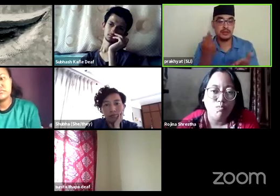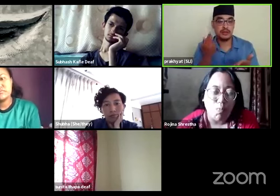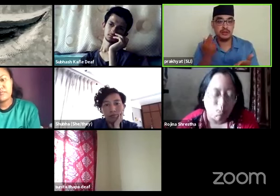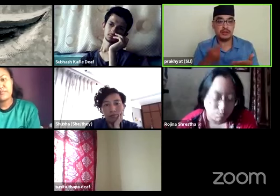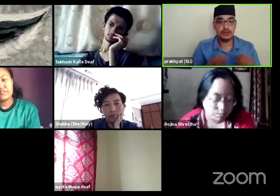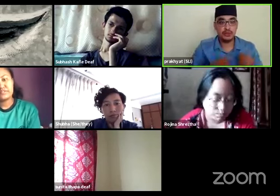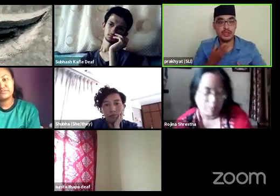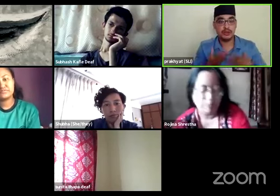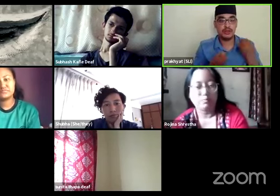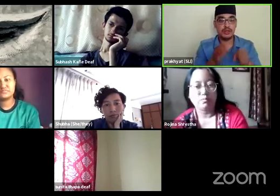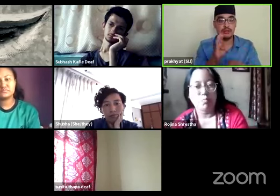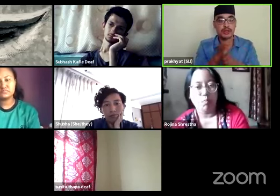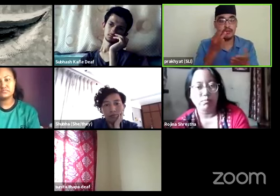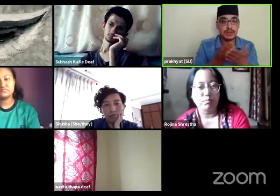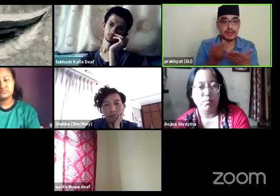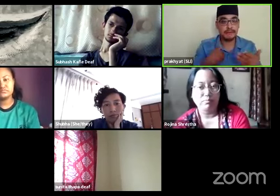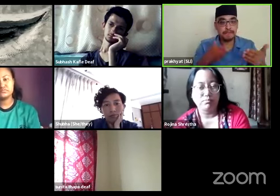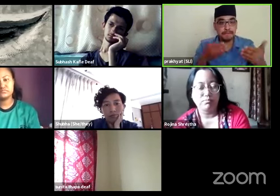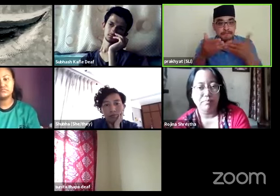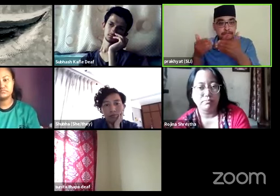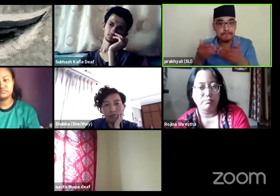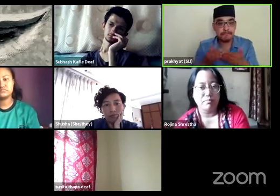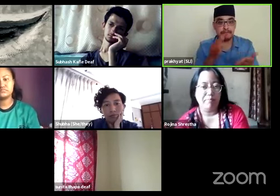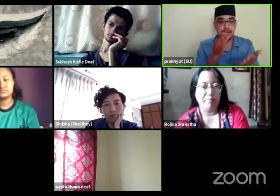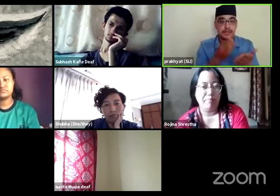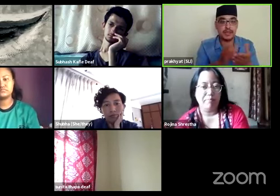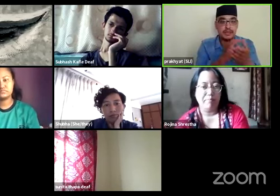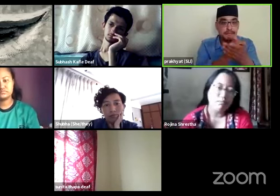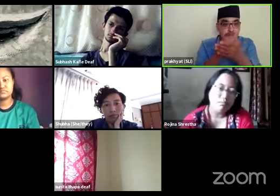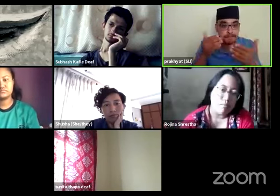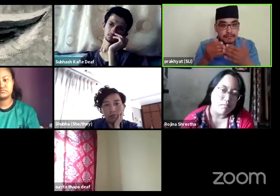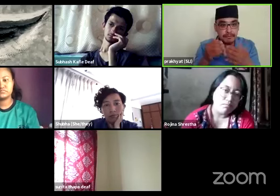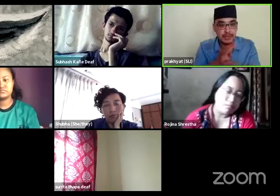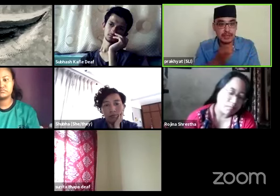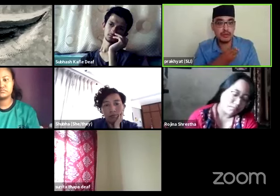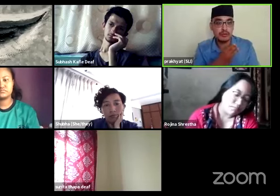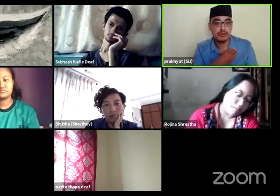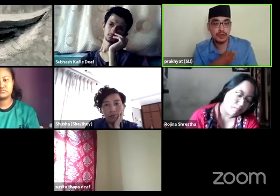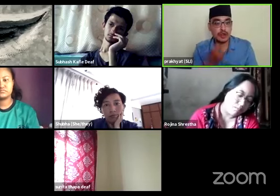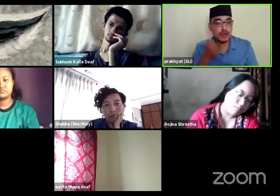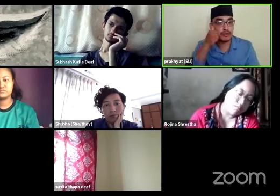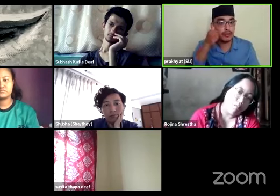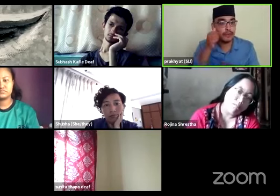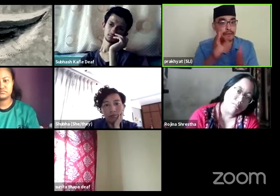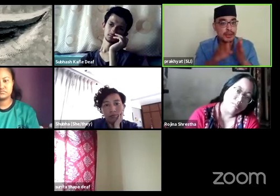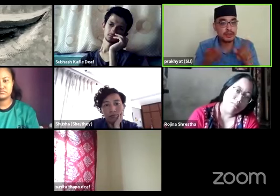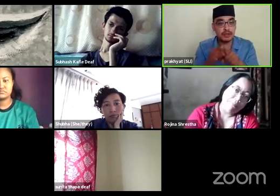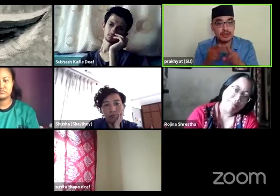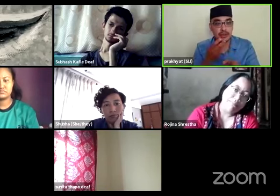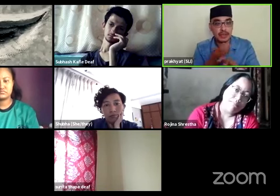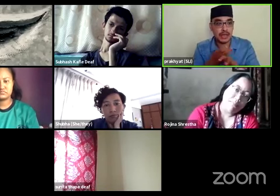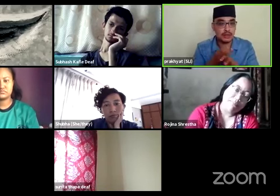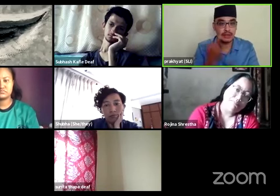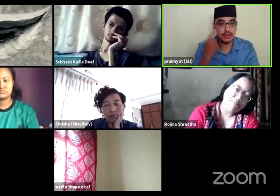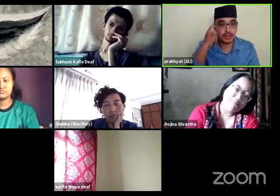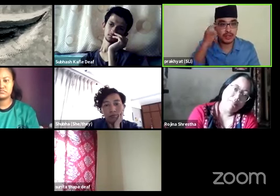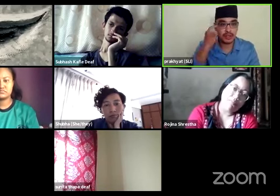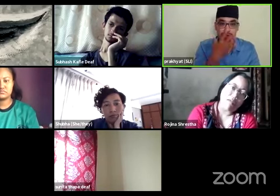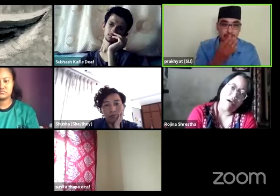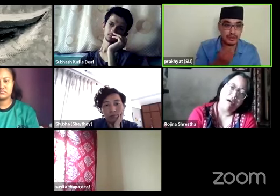ह्याप्पिनेस हुँदाखेरि मात्रै अथवा जमघट हुँदाखेरि मात्रै भन्नाले हाम्रो ह्युमन एक्सपिरियन्समा त अब कहिलेकाहीँ डिस्ट्रेस पनि हुन्छ होइन,